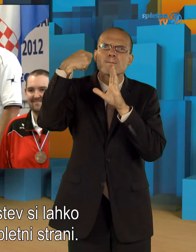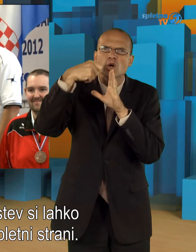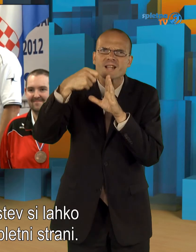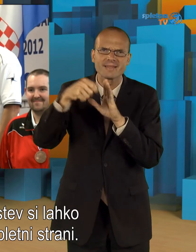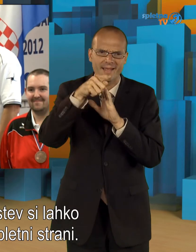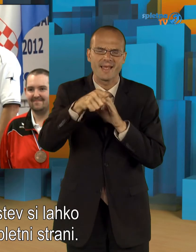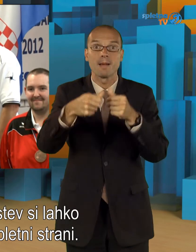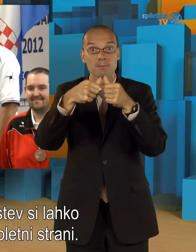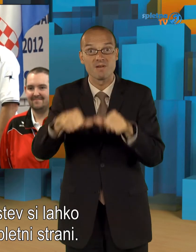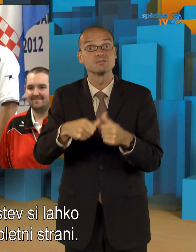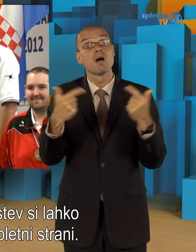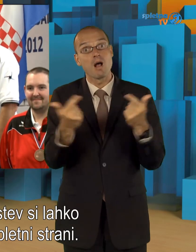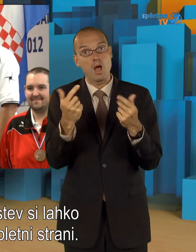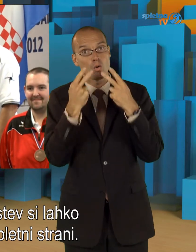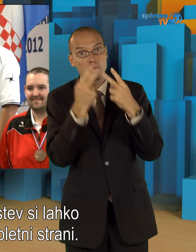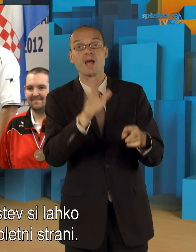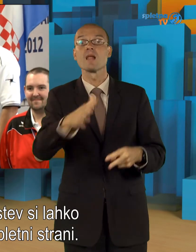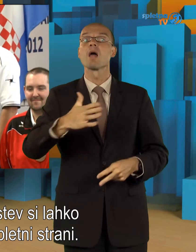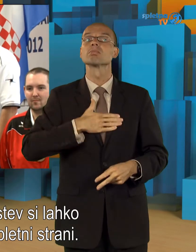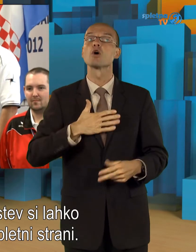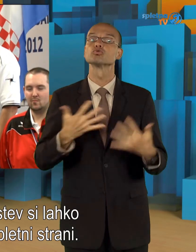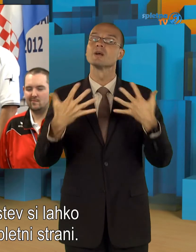Posnetke tekem si lahko pogledate na naši spletni strani.